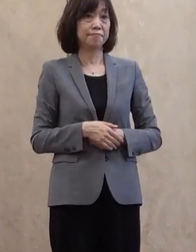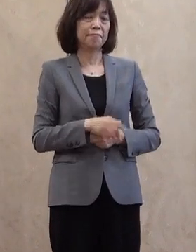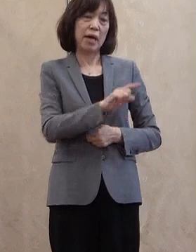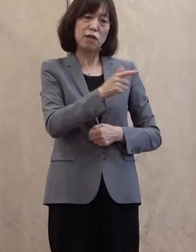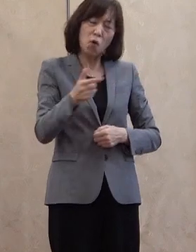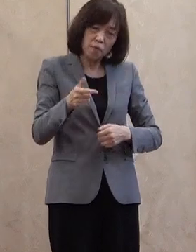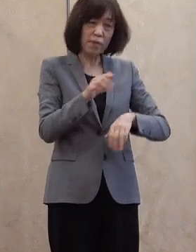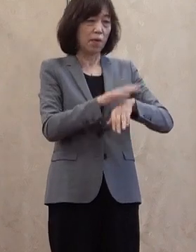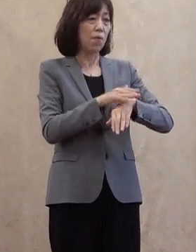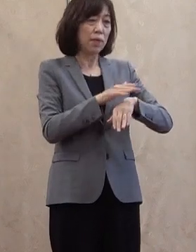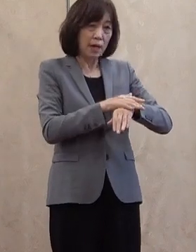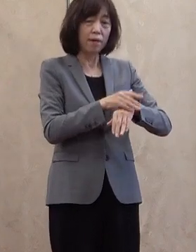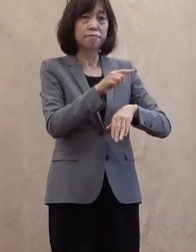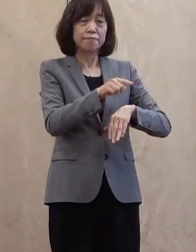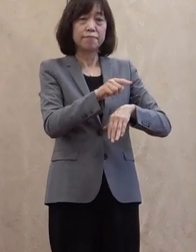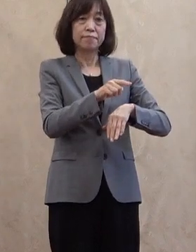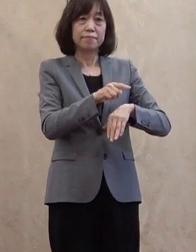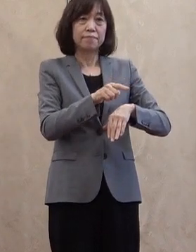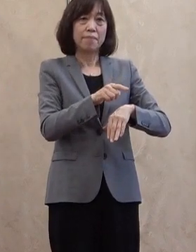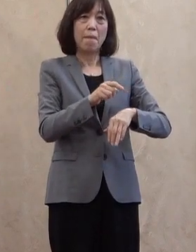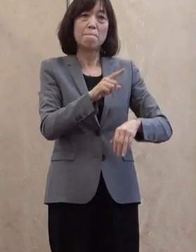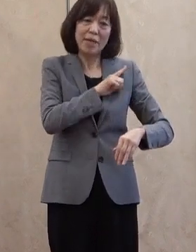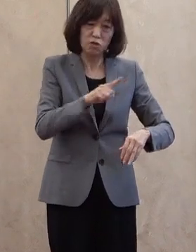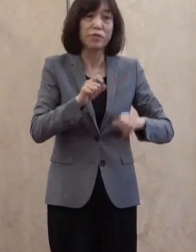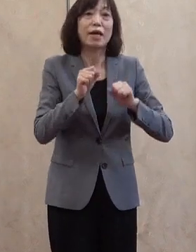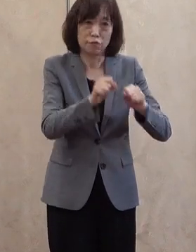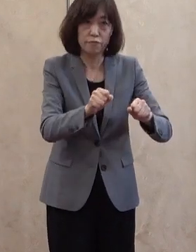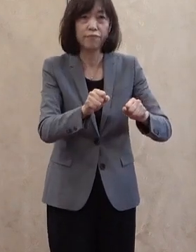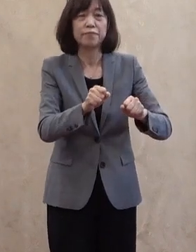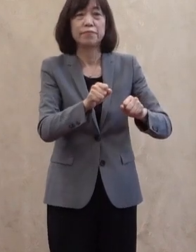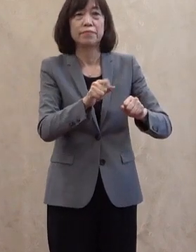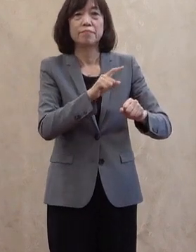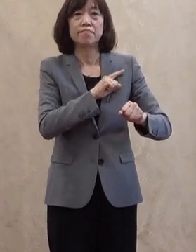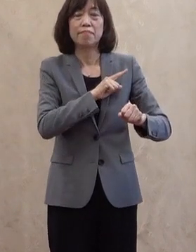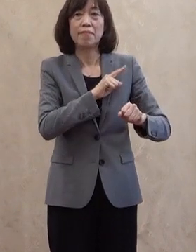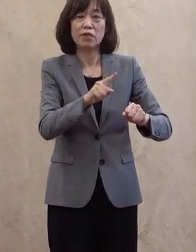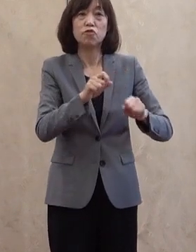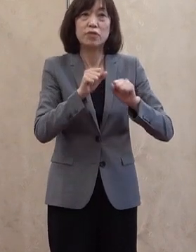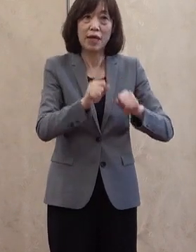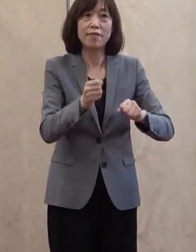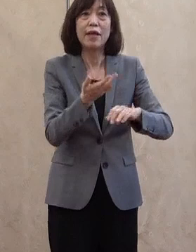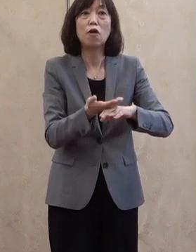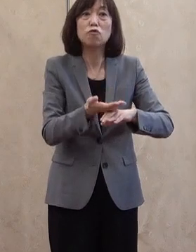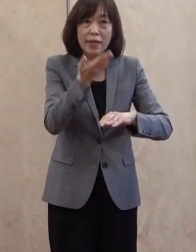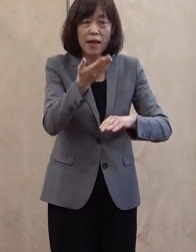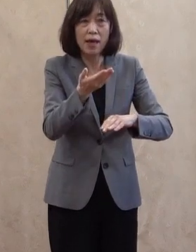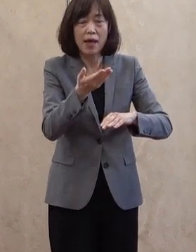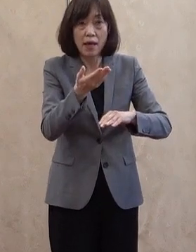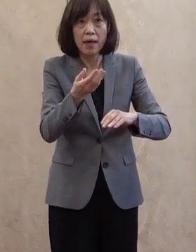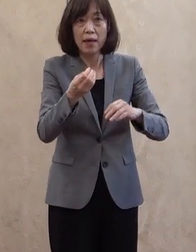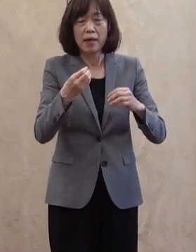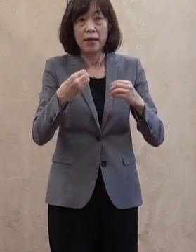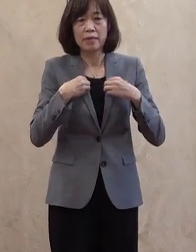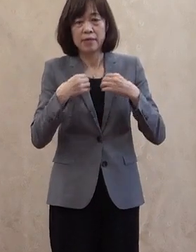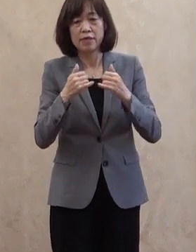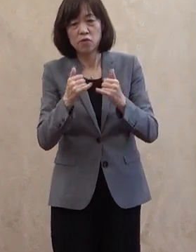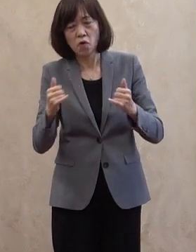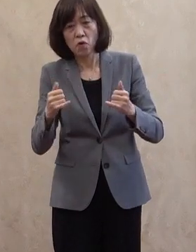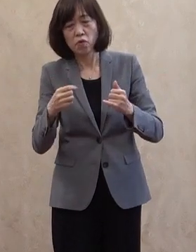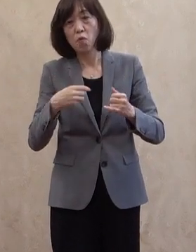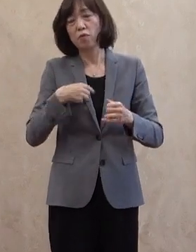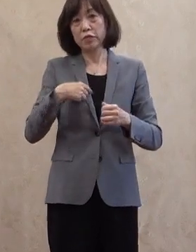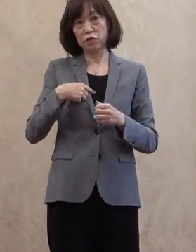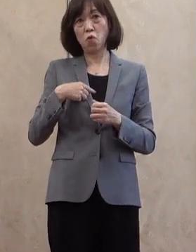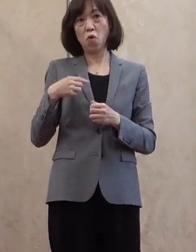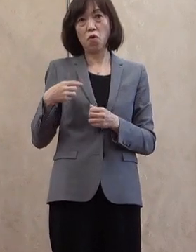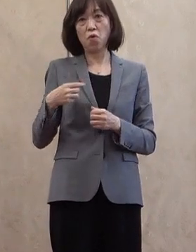ろんな手を尽くすことをまずやった上で、特措法であったり感染症法の規定がある、まあ、知事の権限